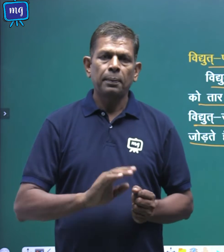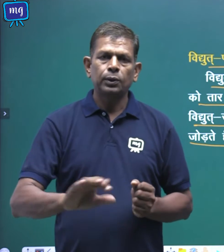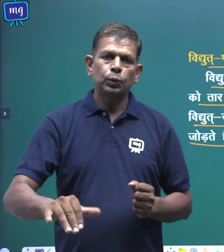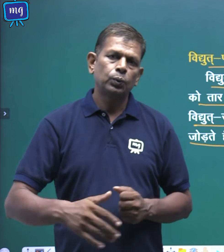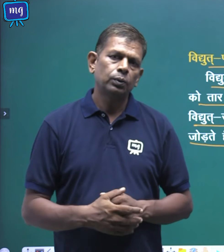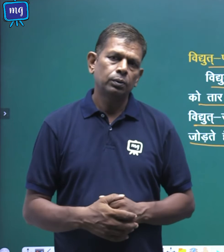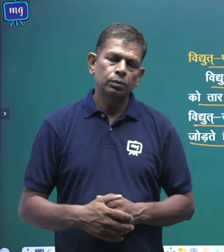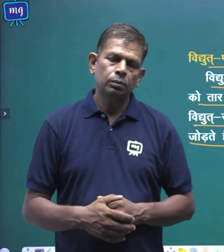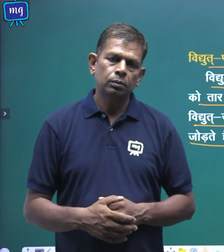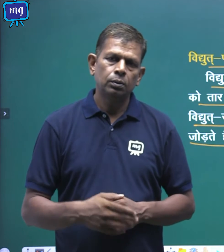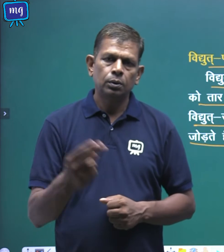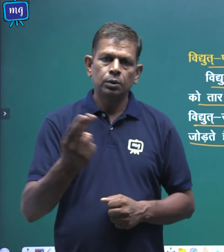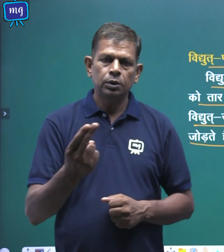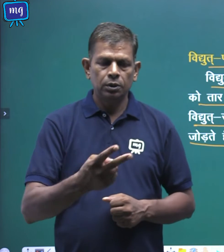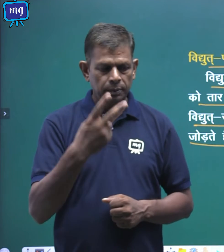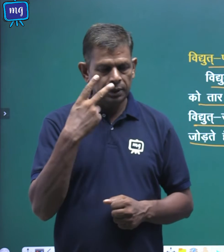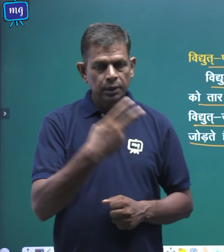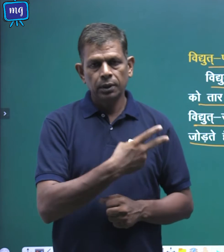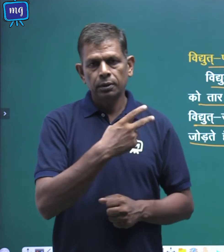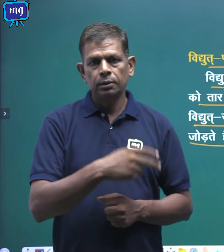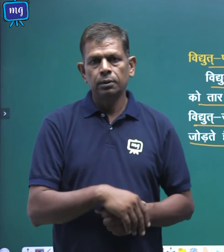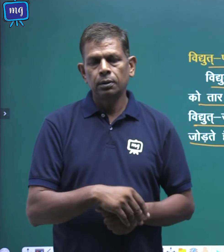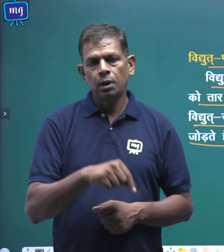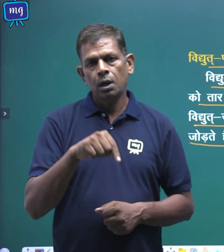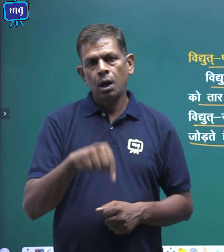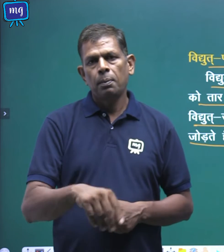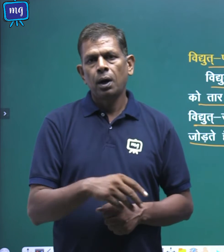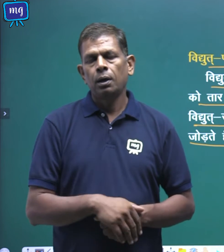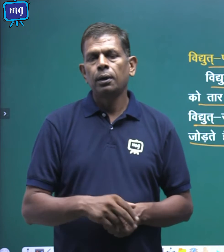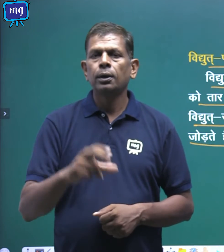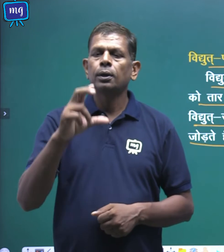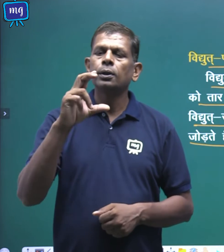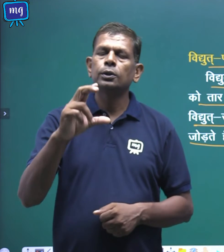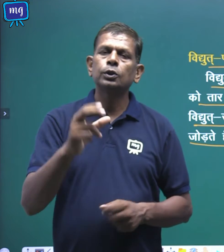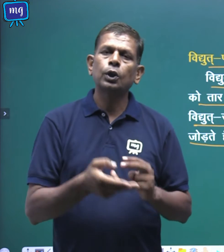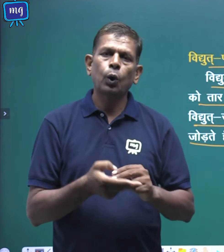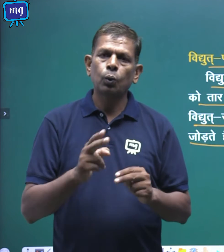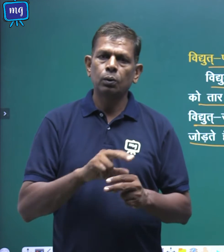बच्चों, चित्र में देखिए, यहाँ पर सेल को